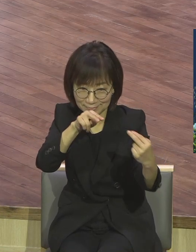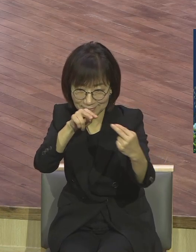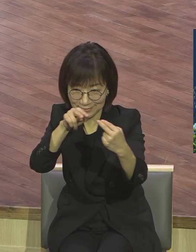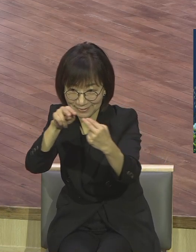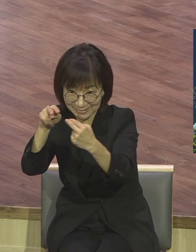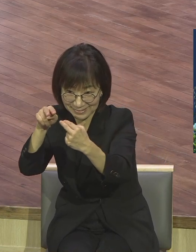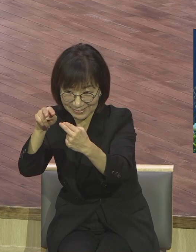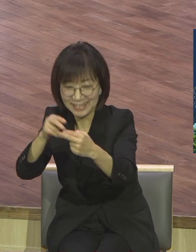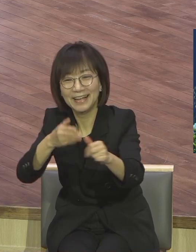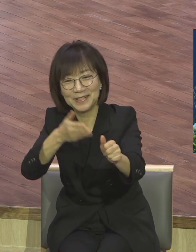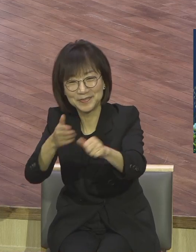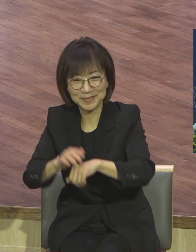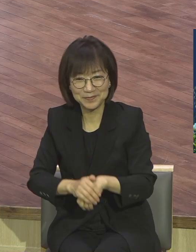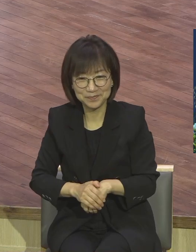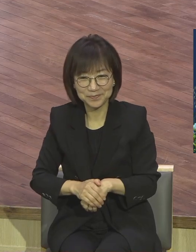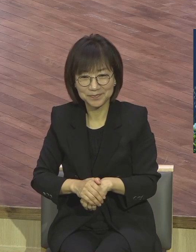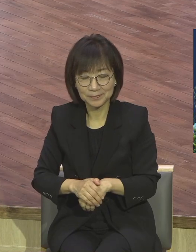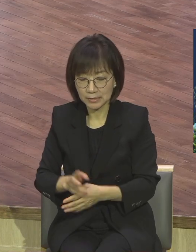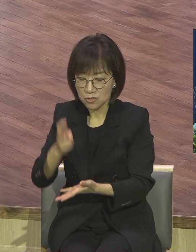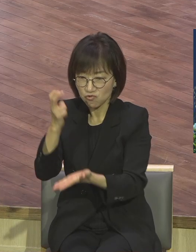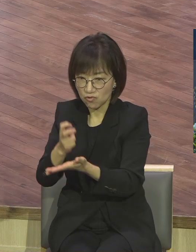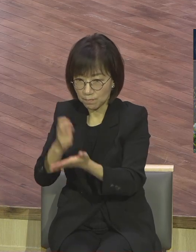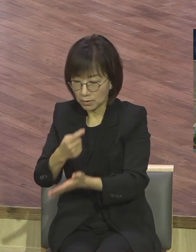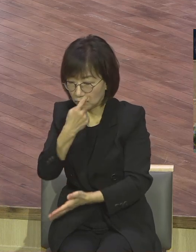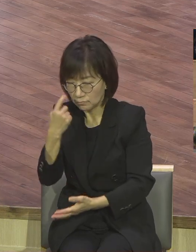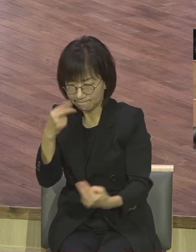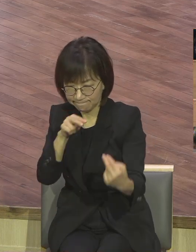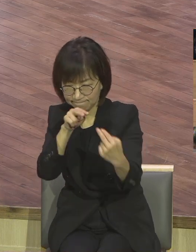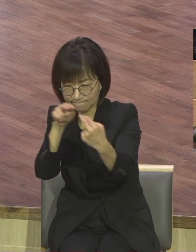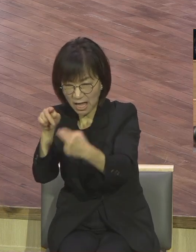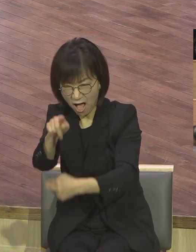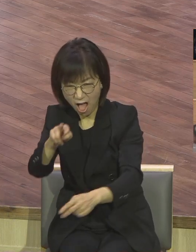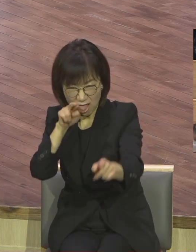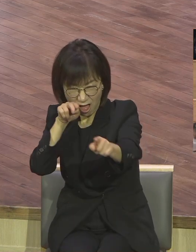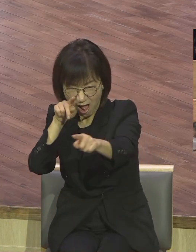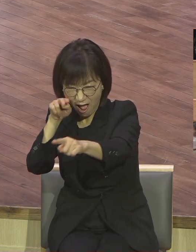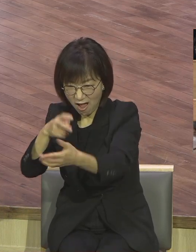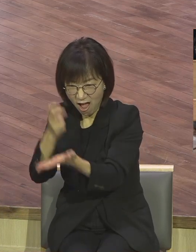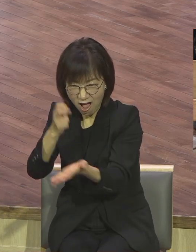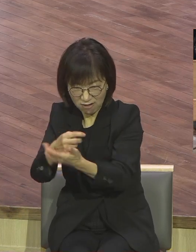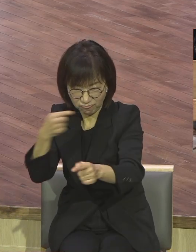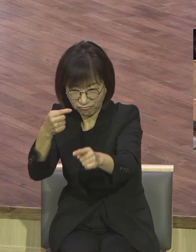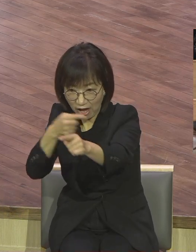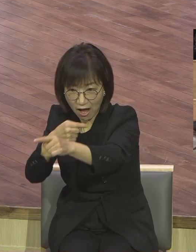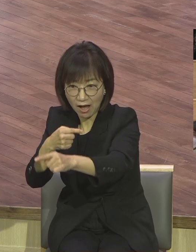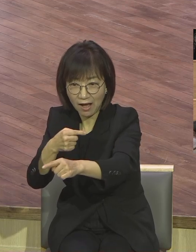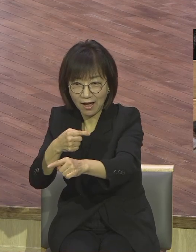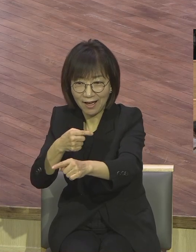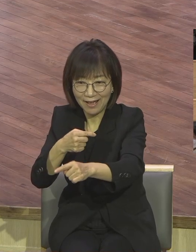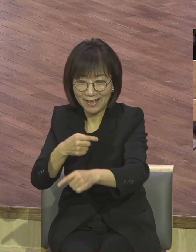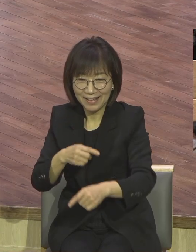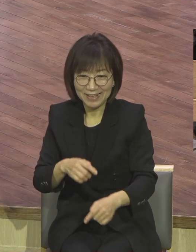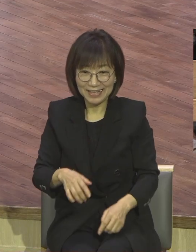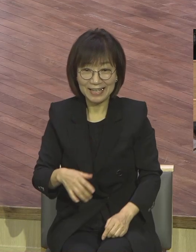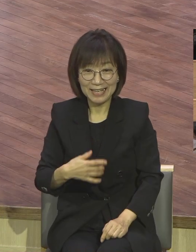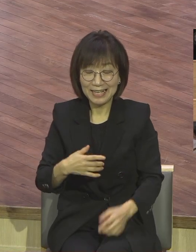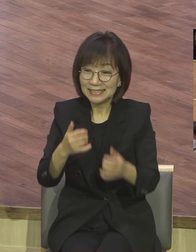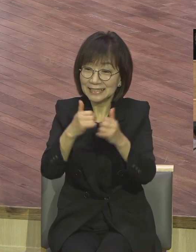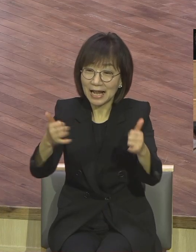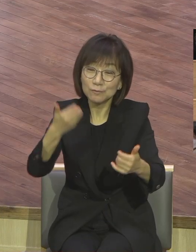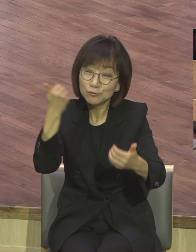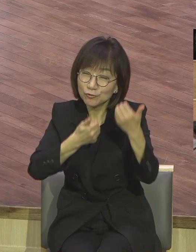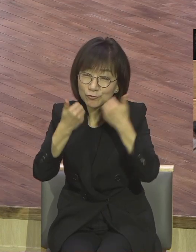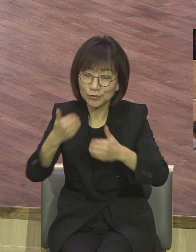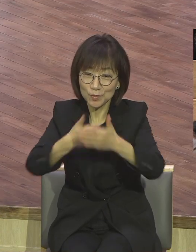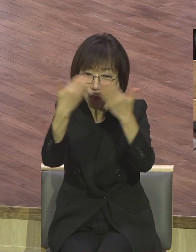보면 딱 단점만 보여. 복음의 눈을 보면 장점만 보여. 사람은 다 장단점이 있어. 가위바위보. 아멘.